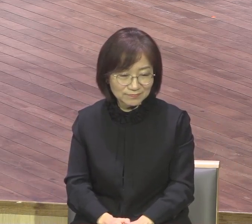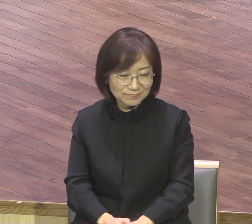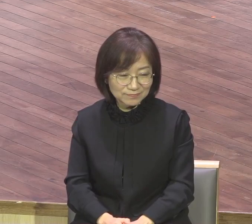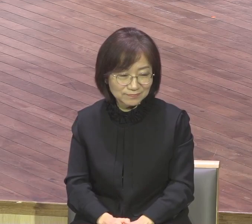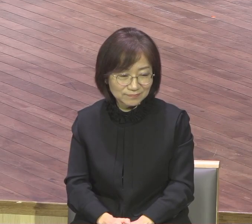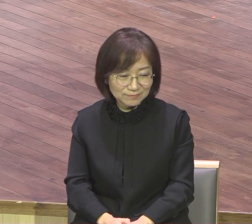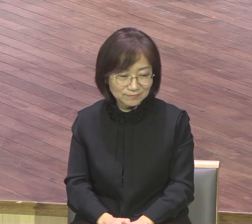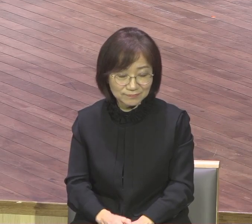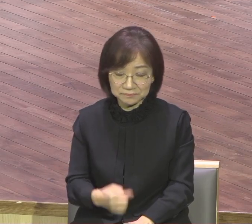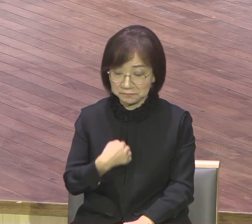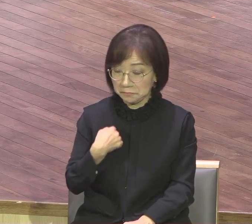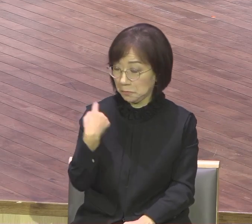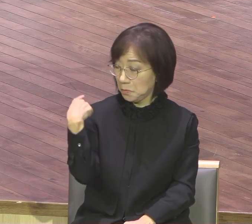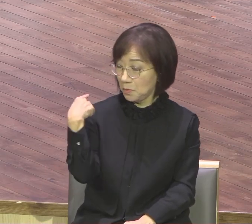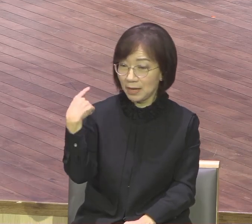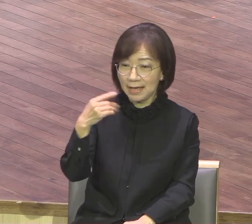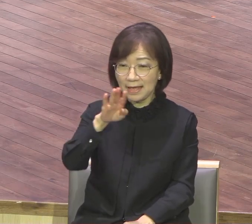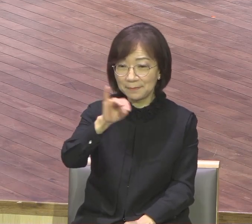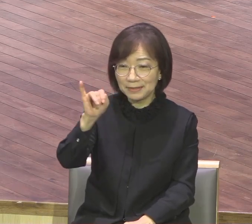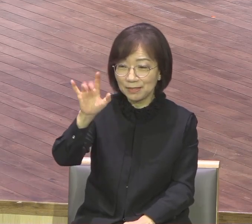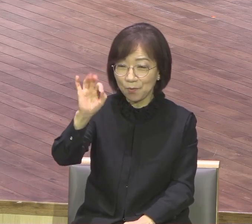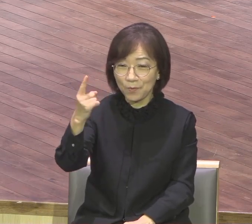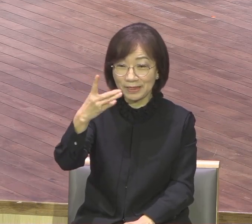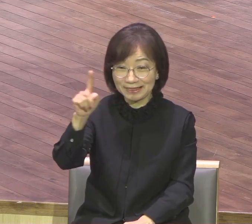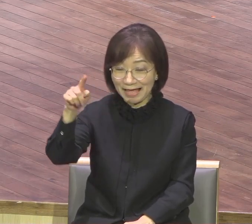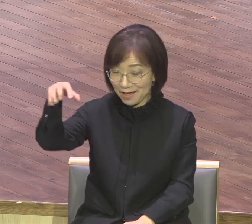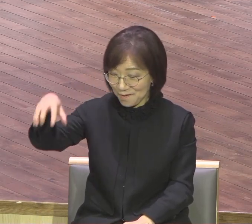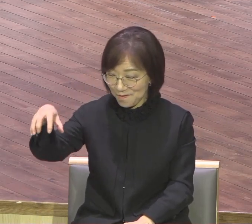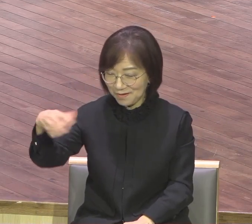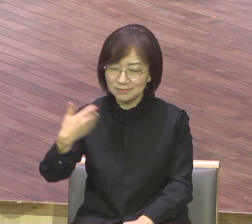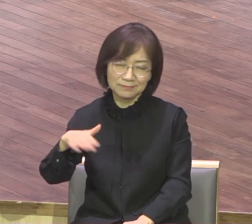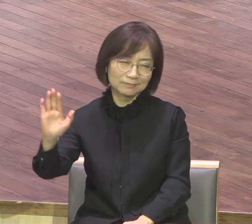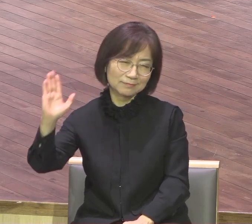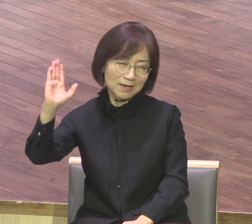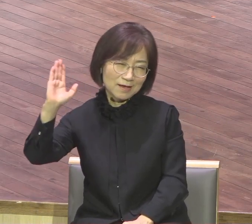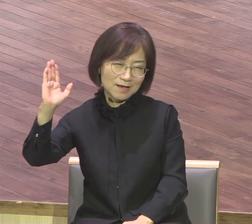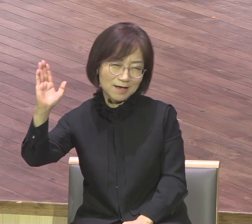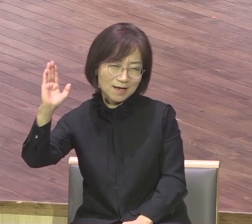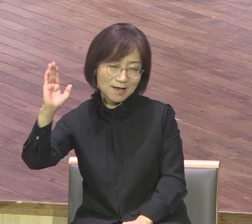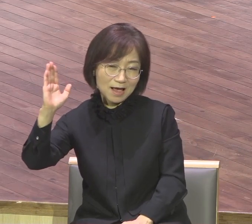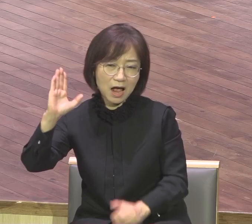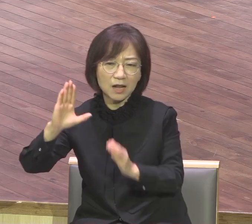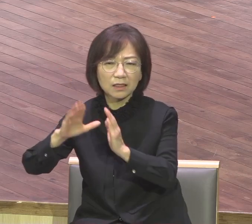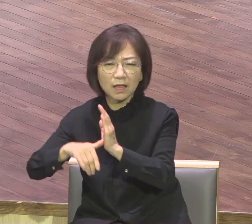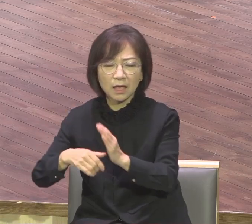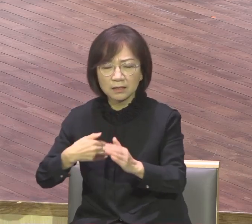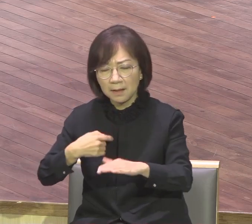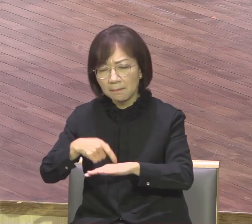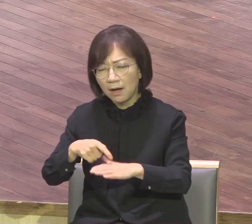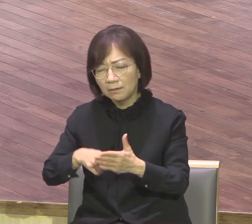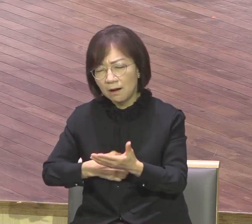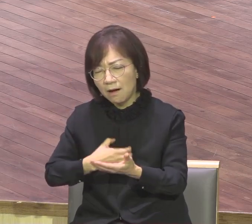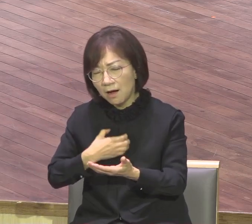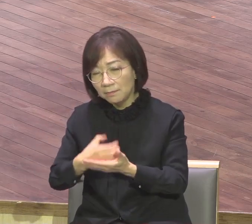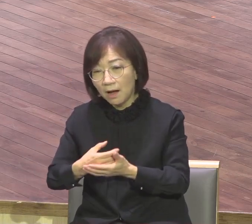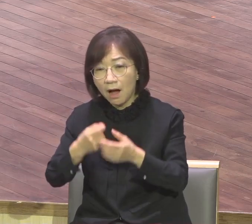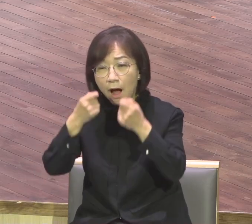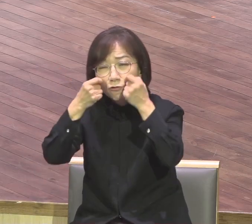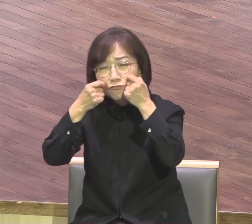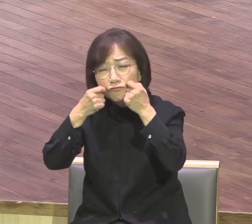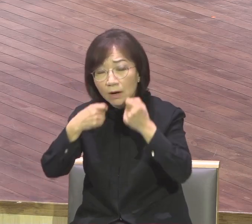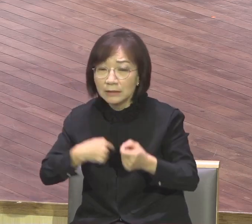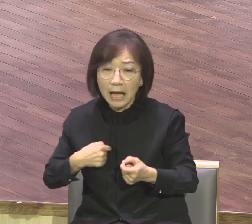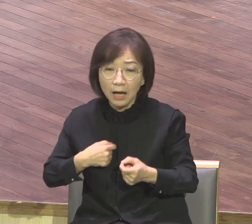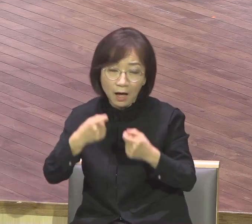우리 비오타 가서 건물에 메시지를 하면서 얼마나 내 영혼 속에 감격의 눈물이 났던지 참을 수